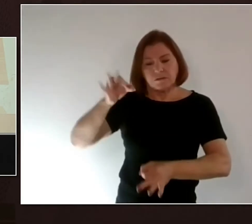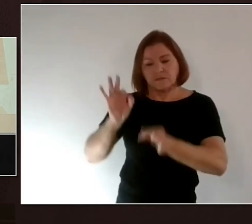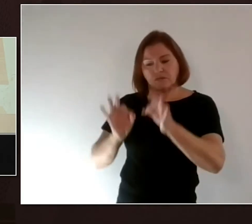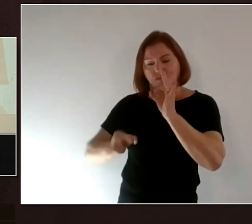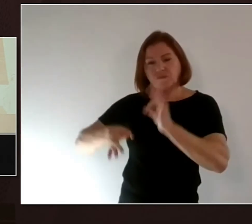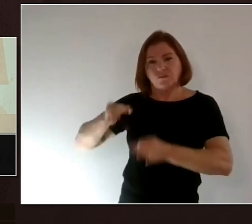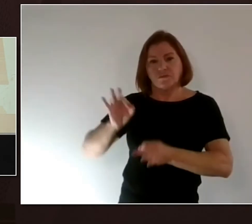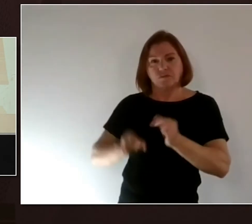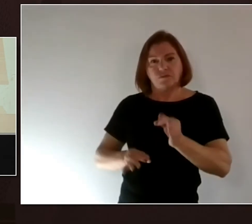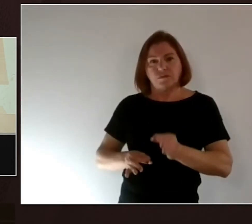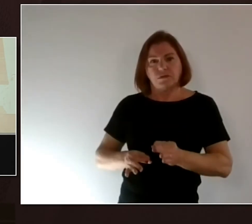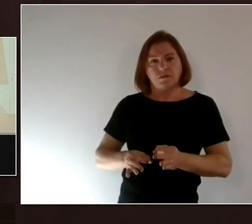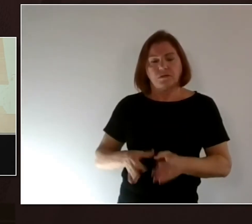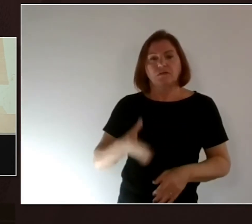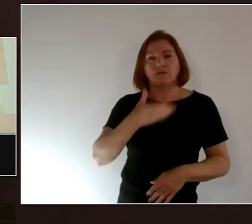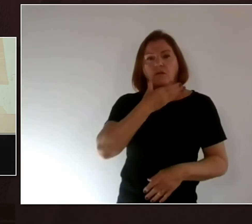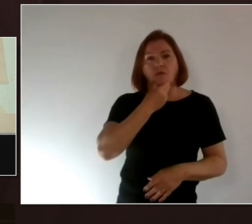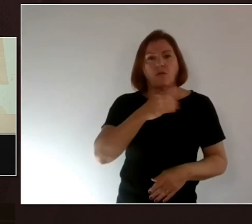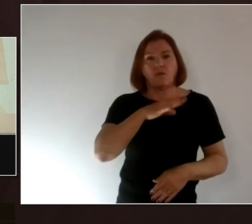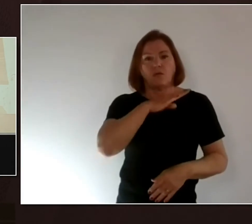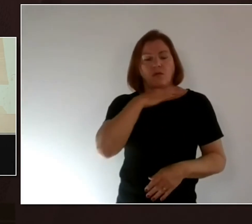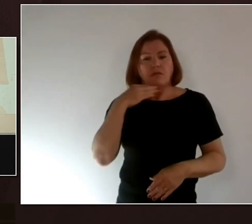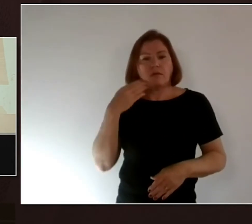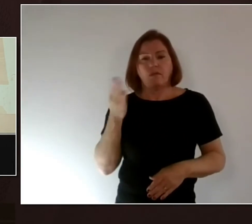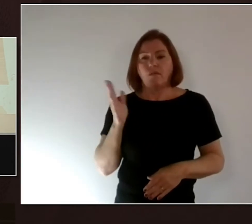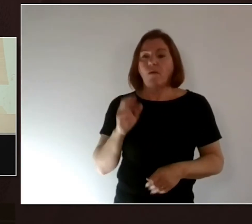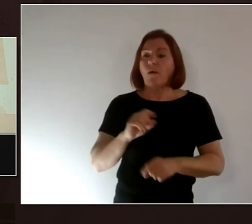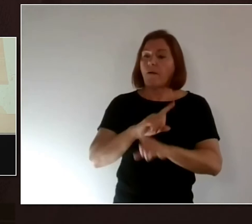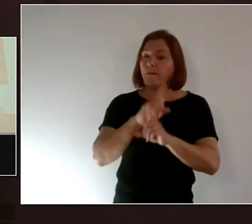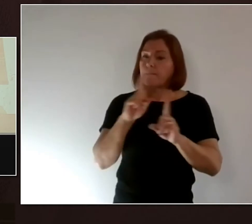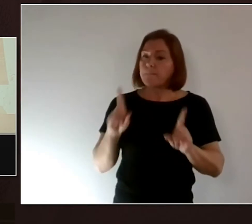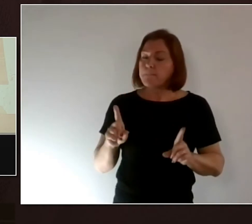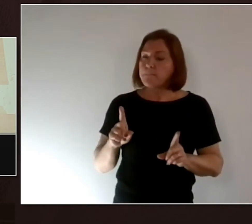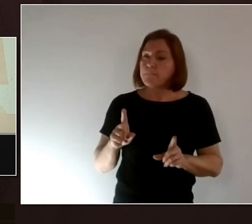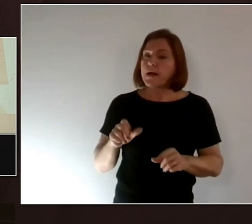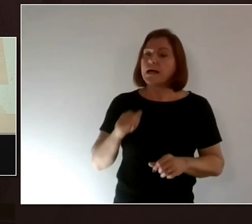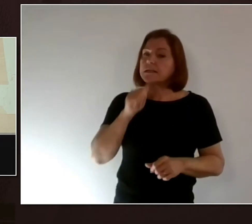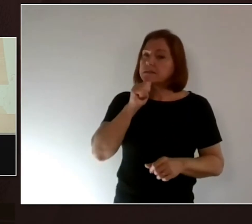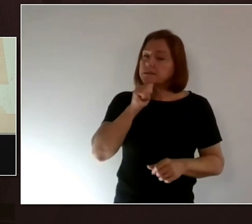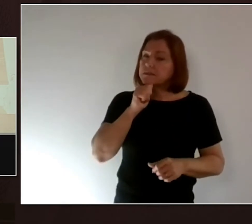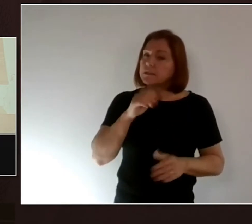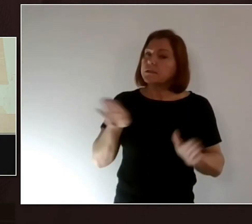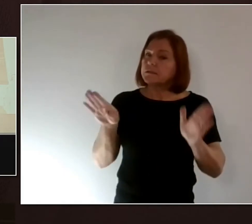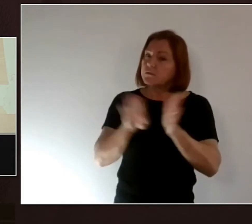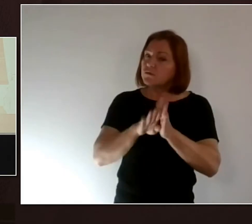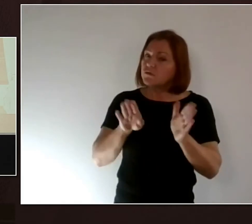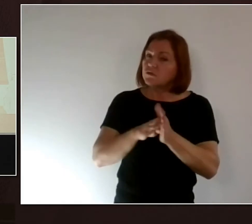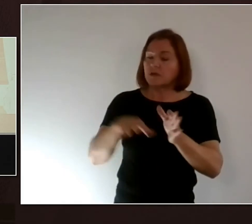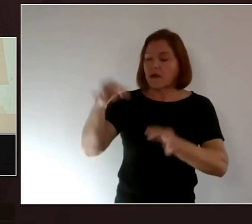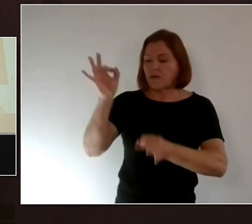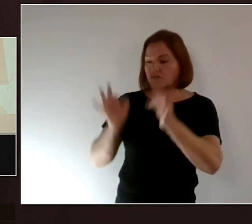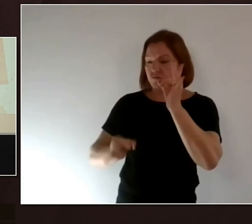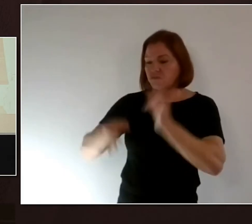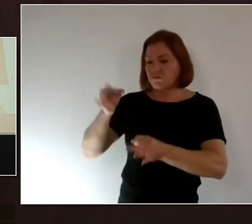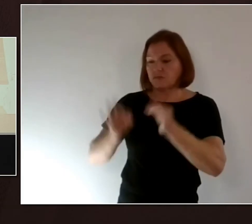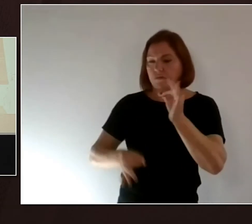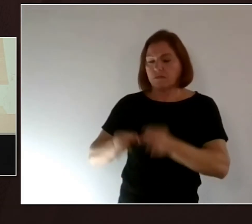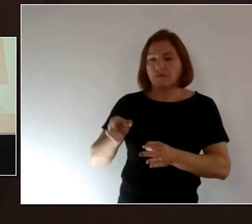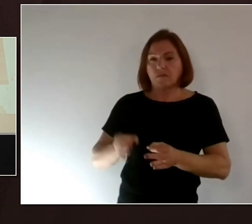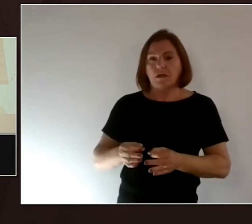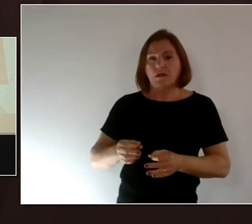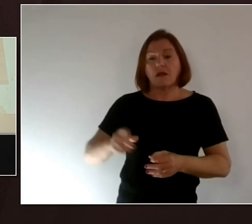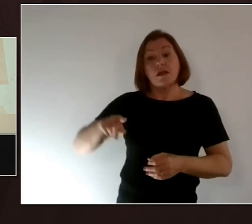tudo. Ainda vem o julgamento, ainda vem o juízo. Depois do julgamento é que vem a morte definitiva ou